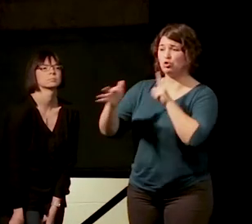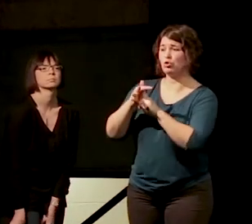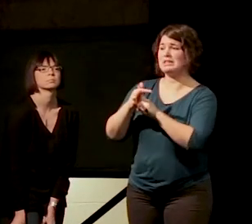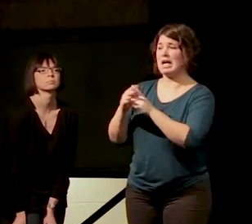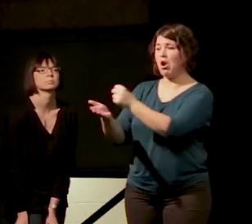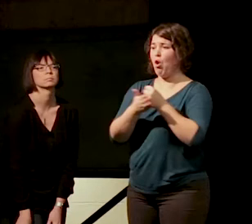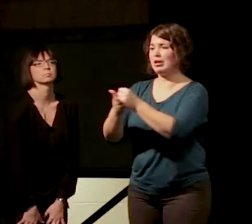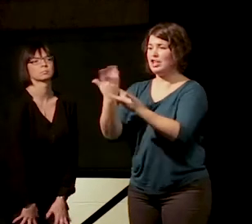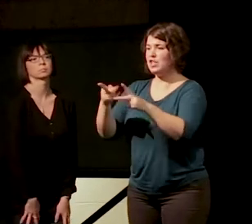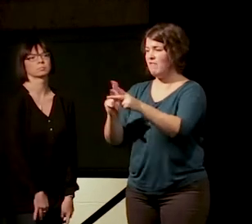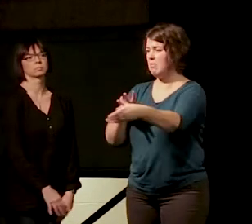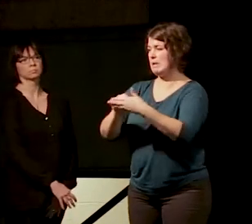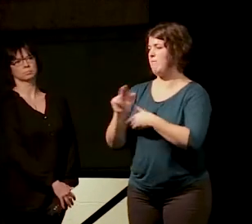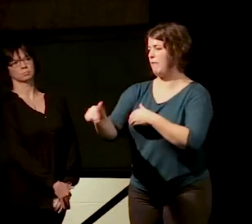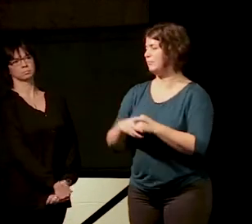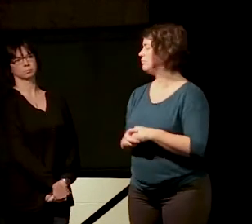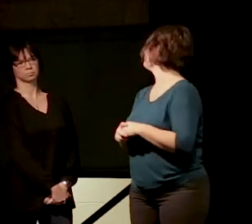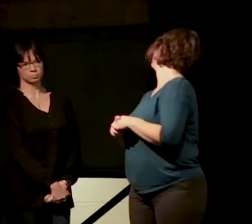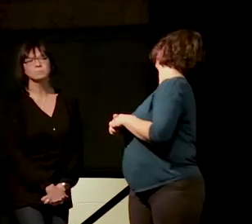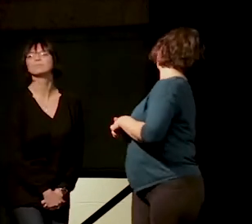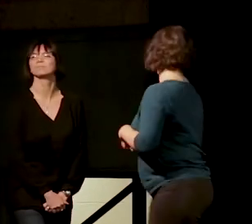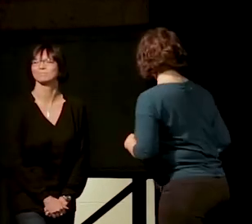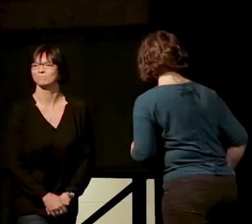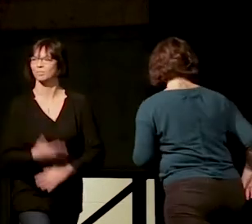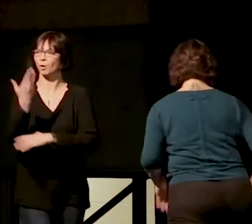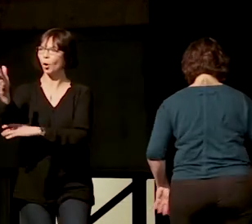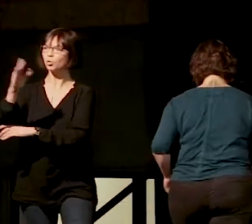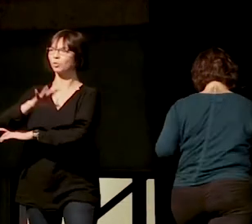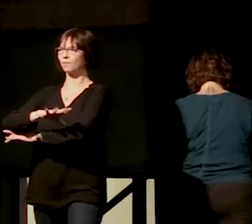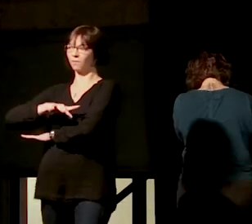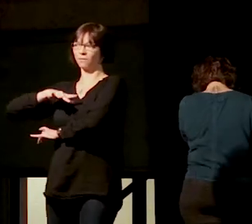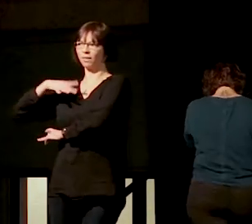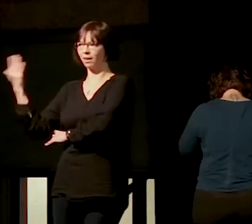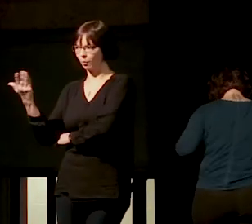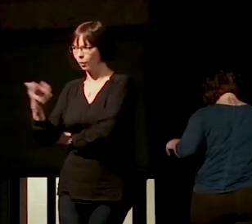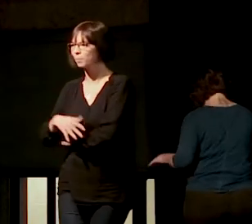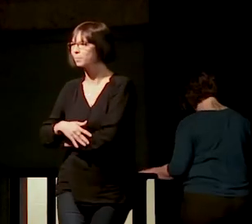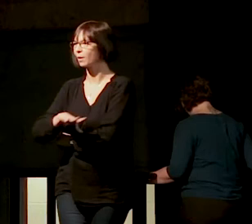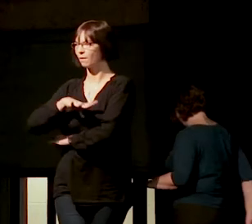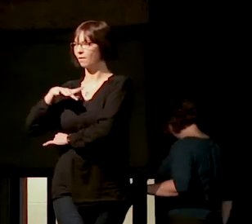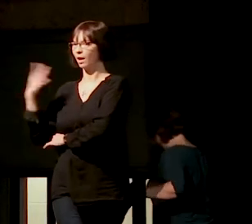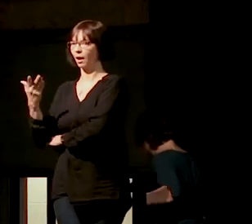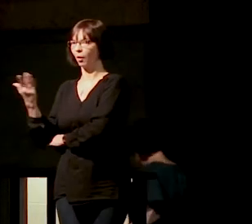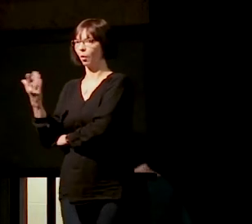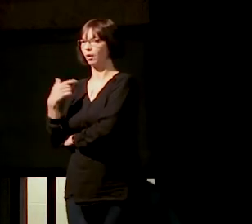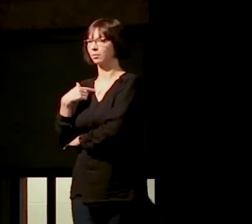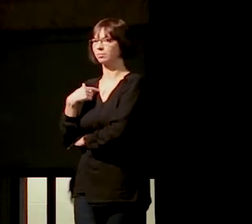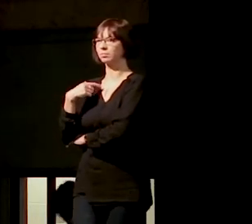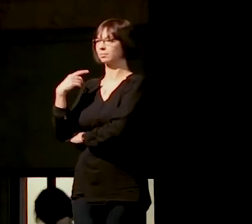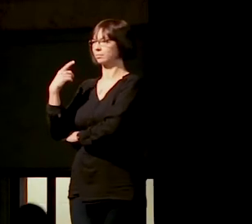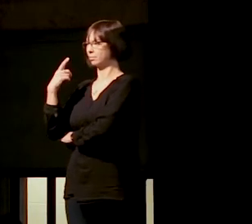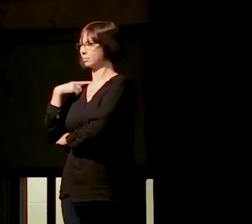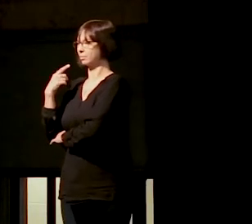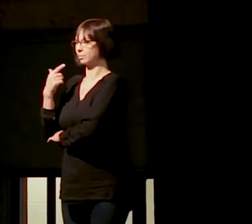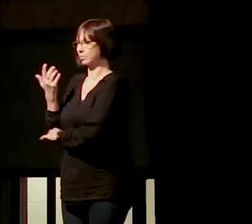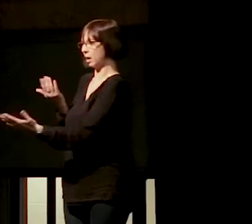et de l'entraide sur la commune. Autre petit point de fierté, que de voir notre appel attendu.